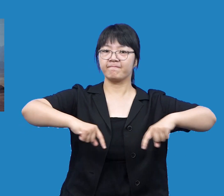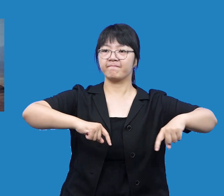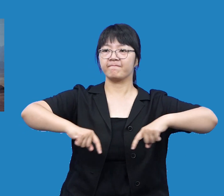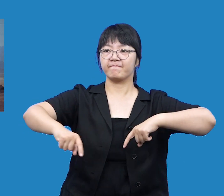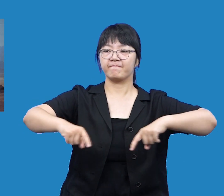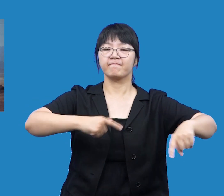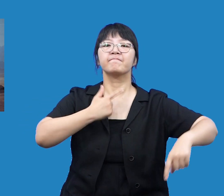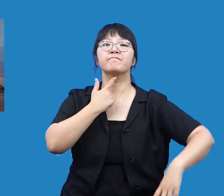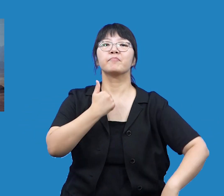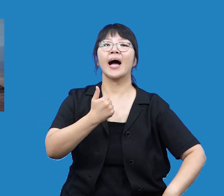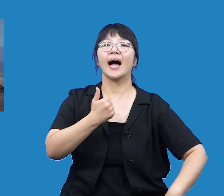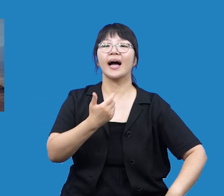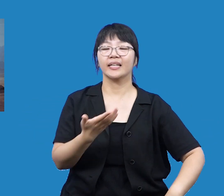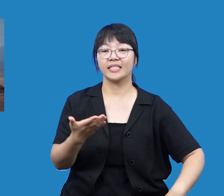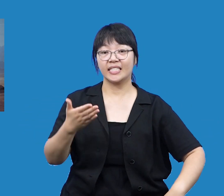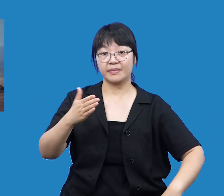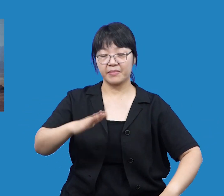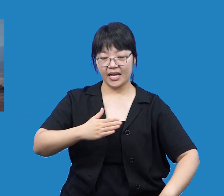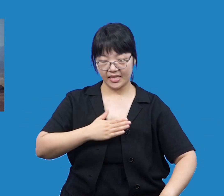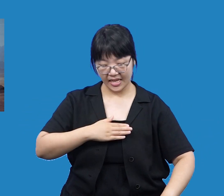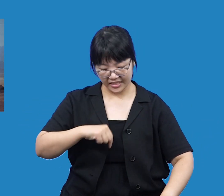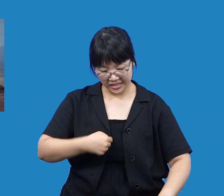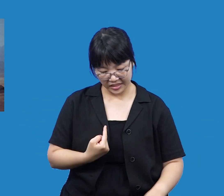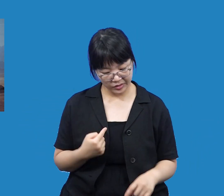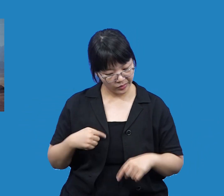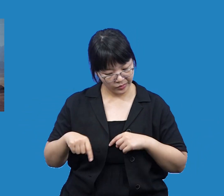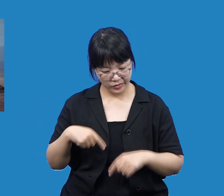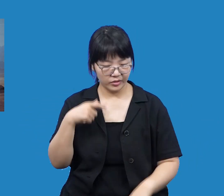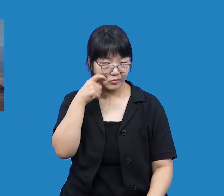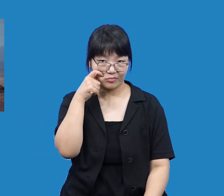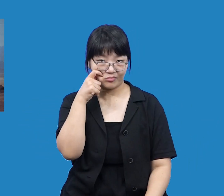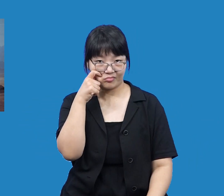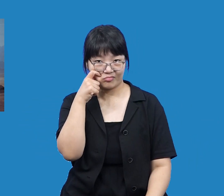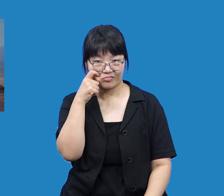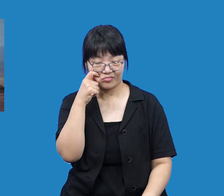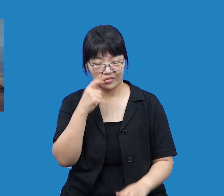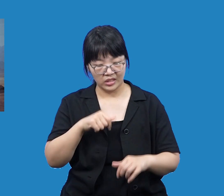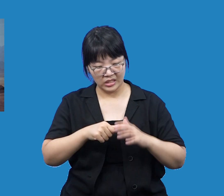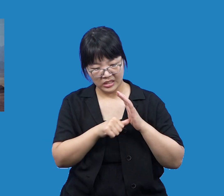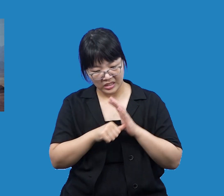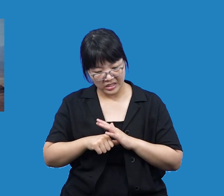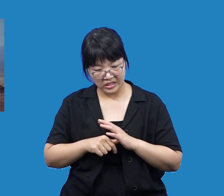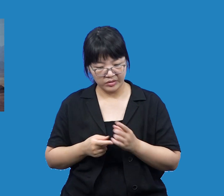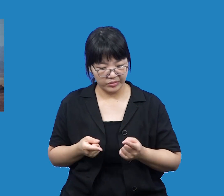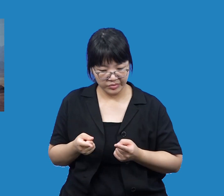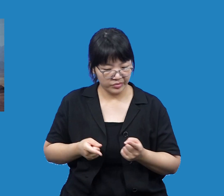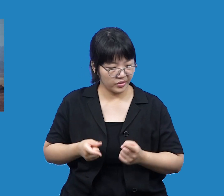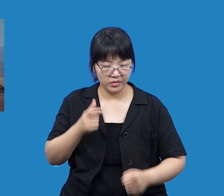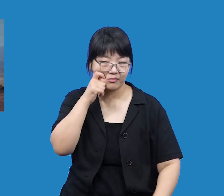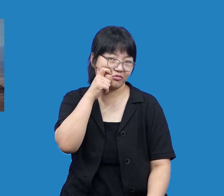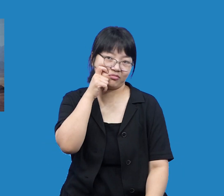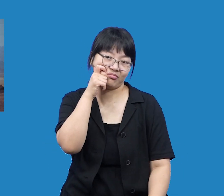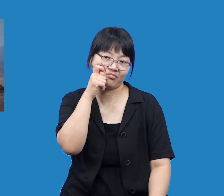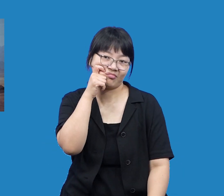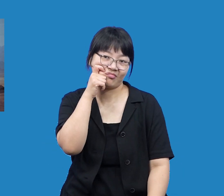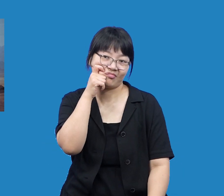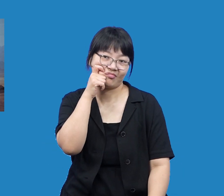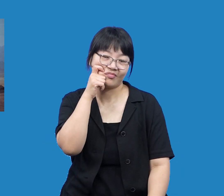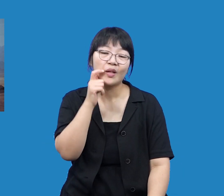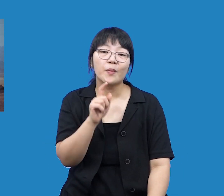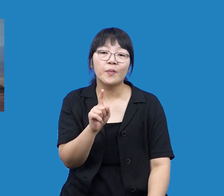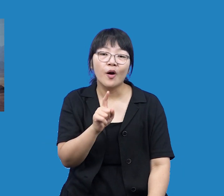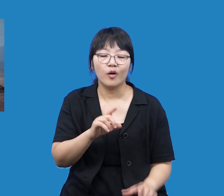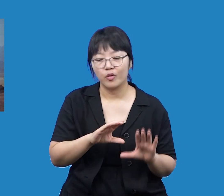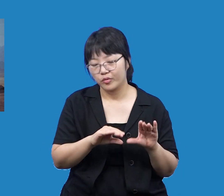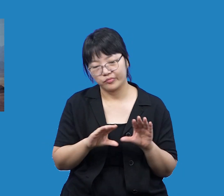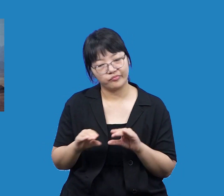마음과 자기 마음속에 있는 분노를, 술 취함을 다스리지 못한 것입니다. 다시 말하면 그는